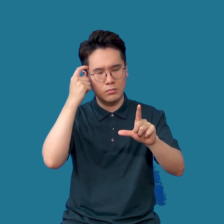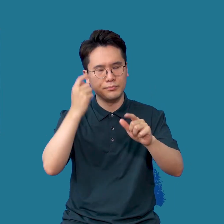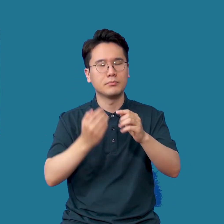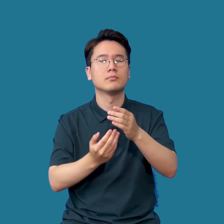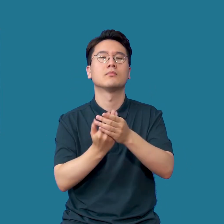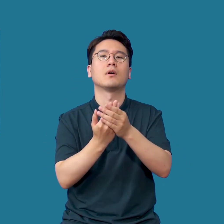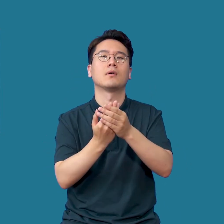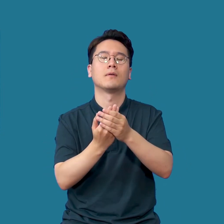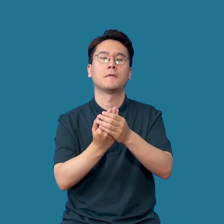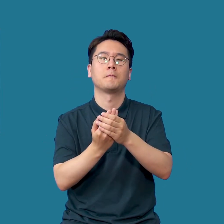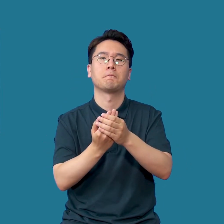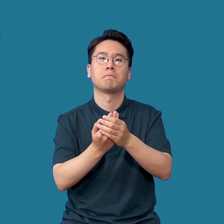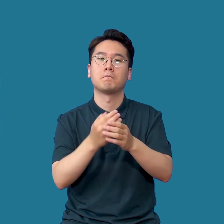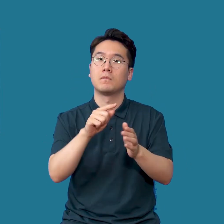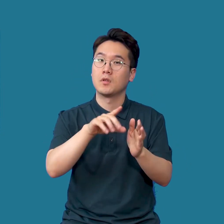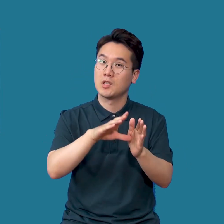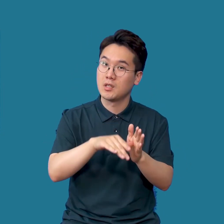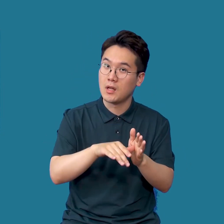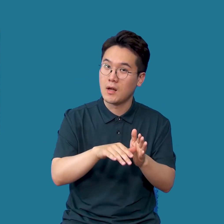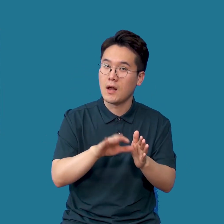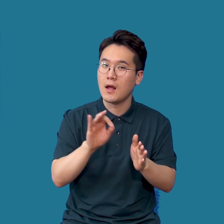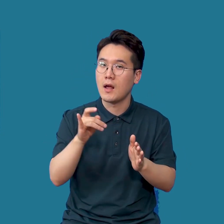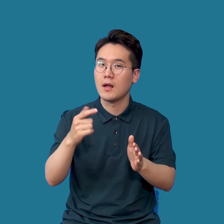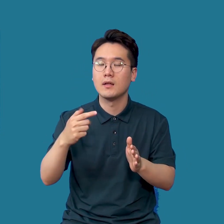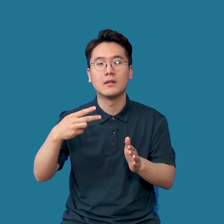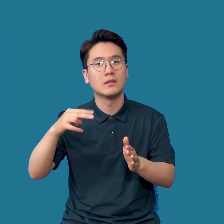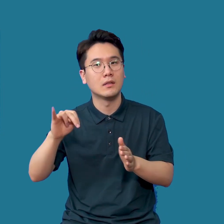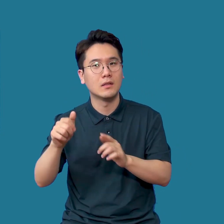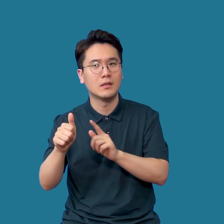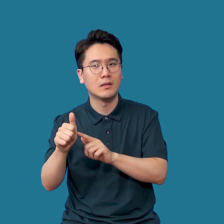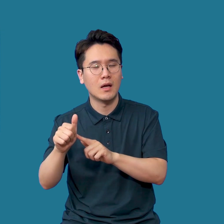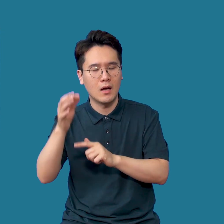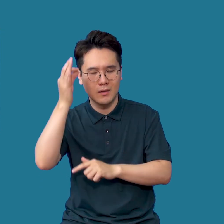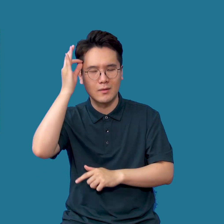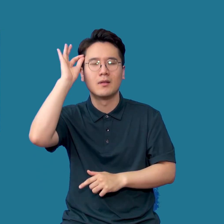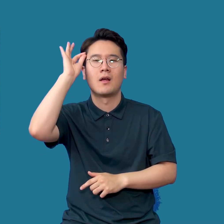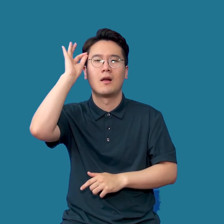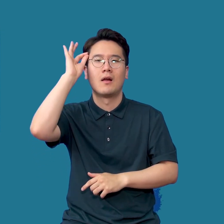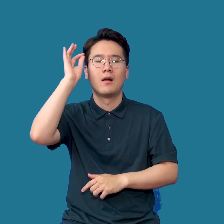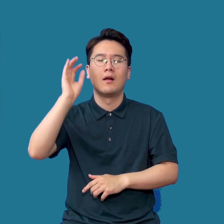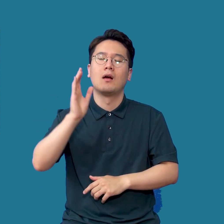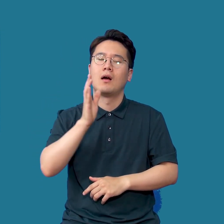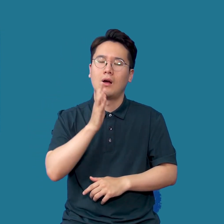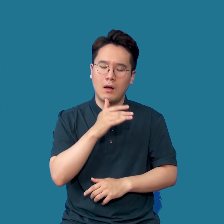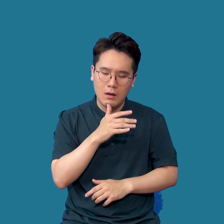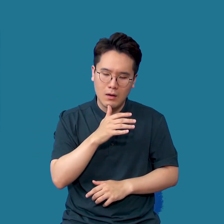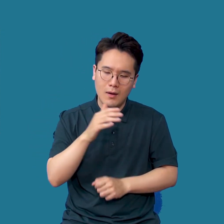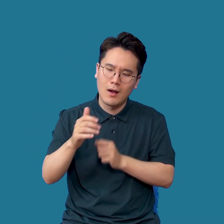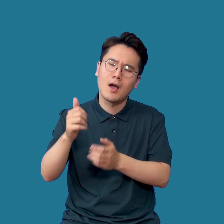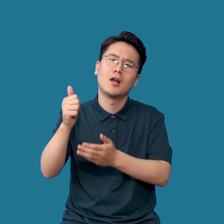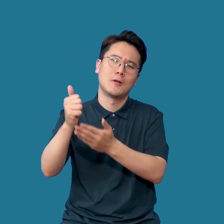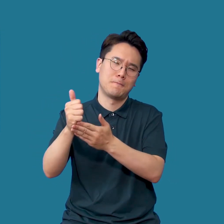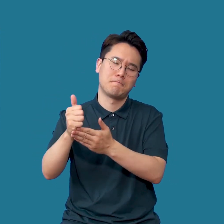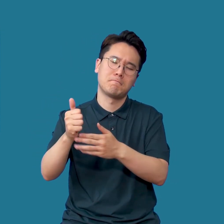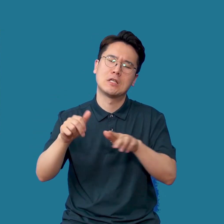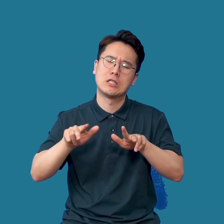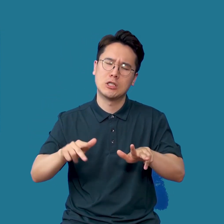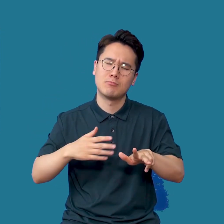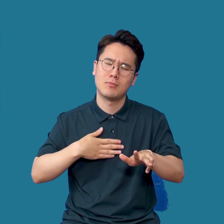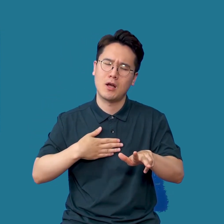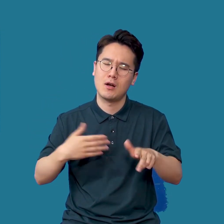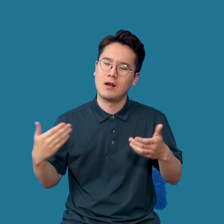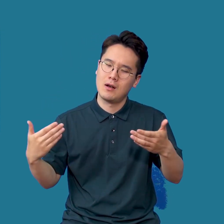앤디가 깨달았습니다. 하나님도 나를 이렇게 감싸 안아주시는구나. 폴이 자기